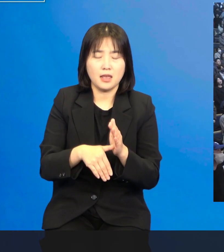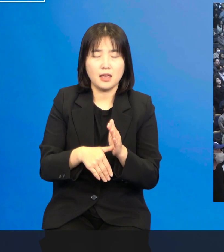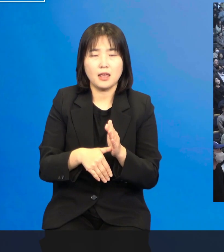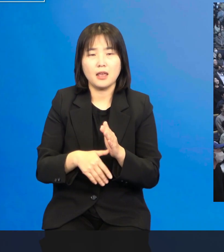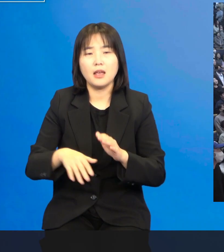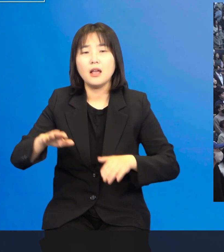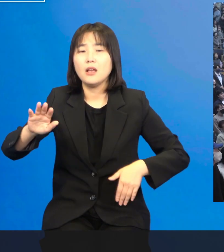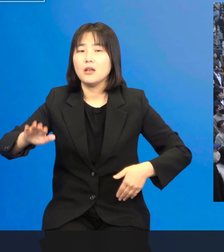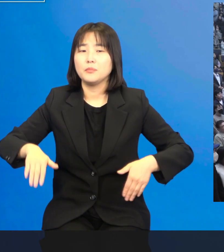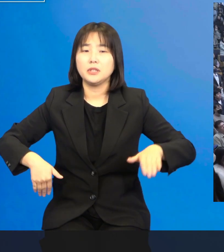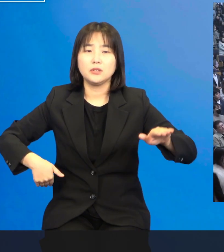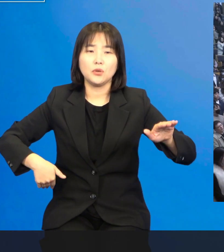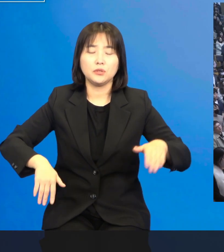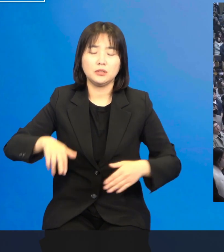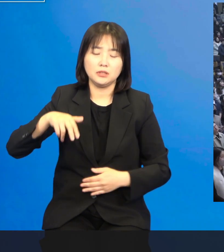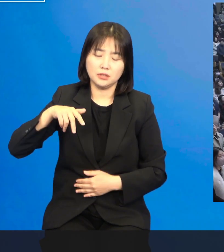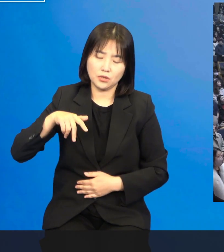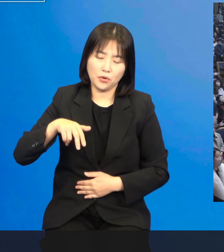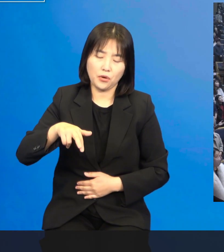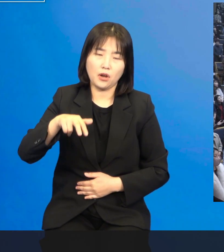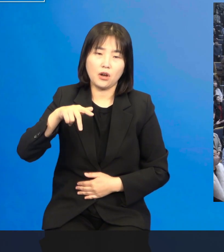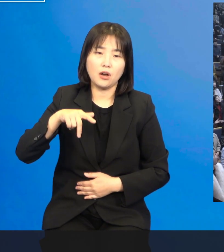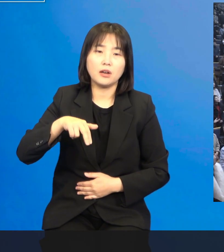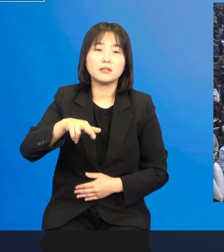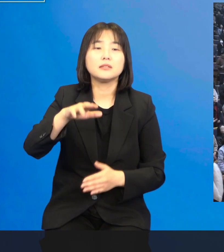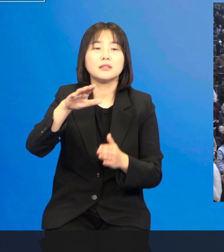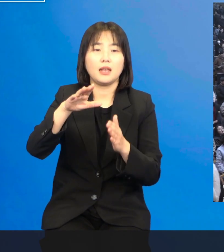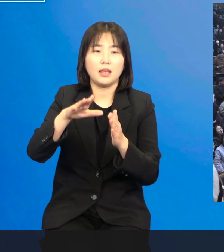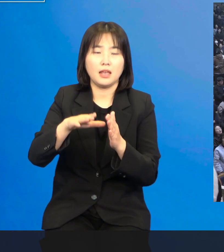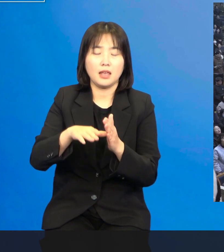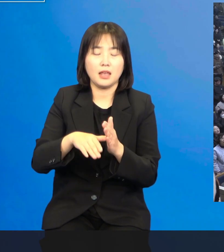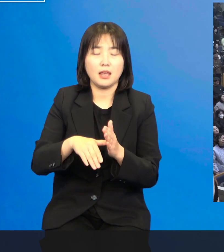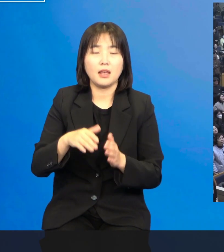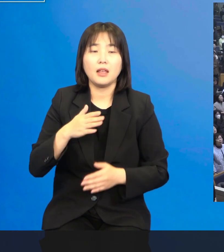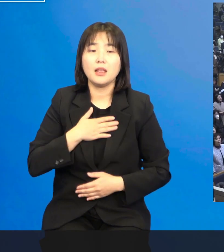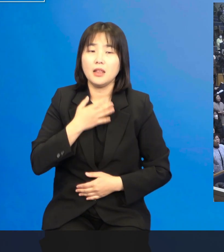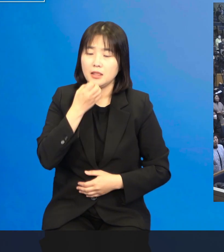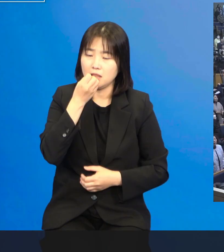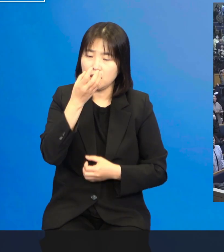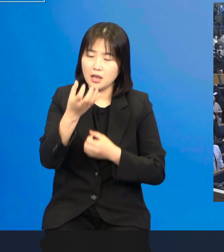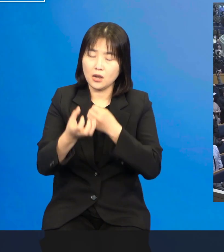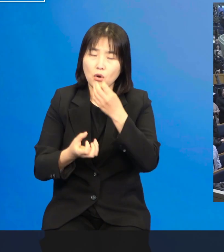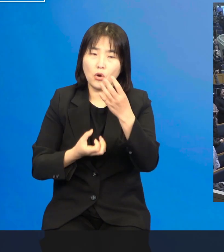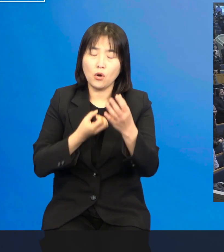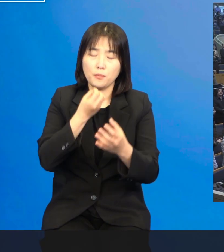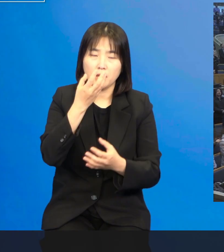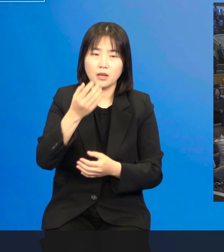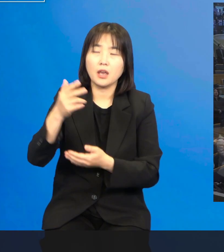때, 빈손으로 걸을 때,